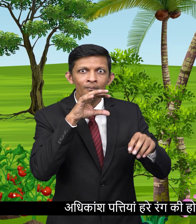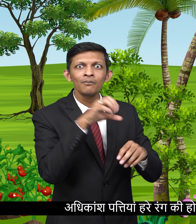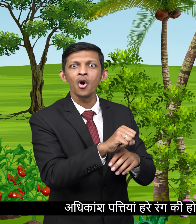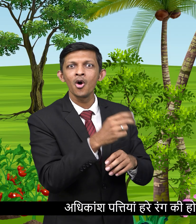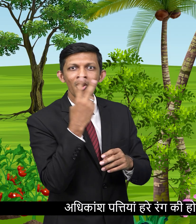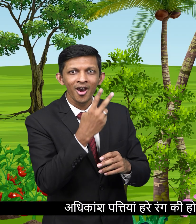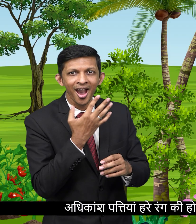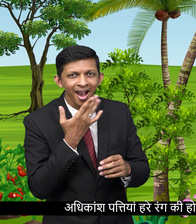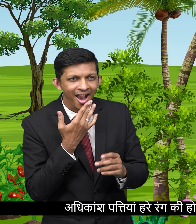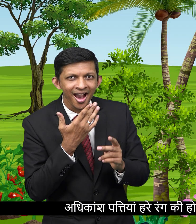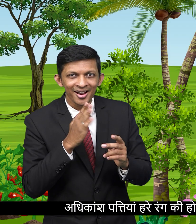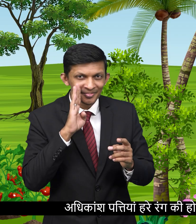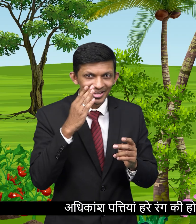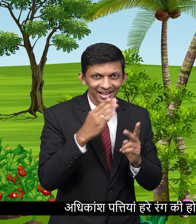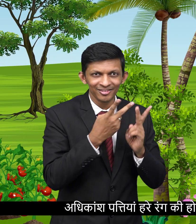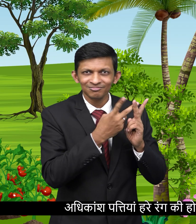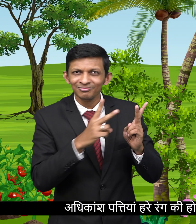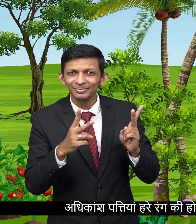है।